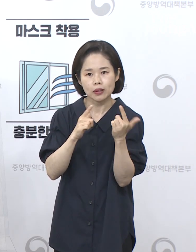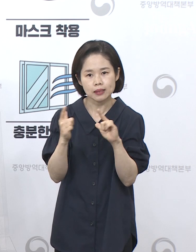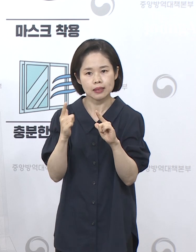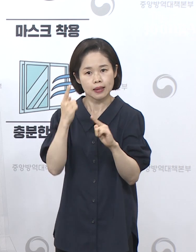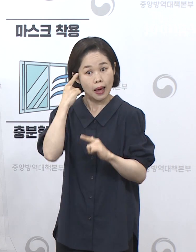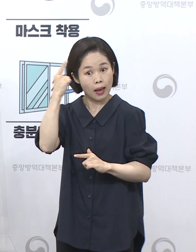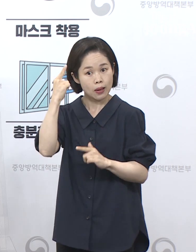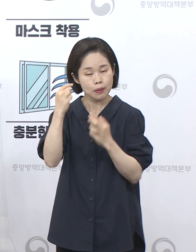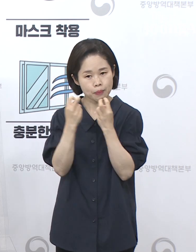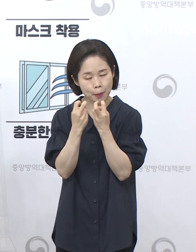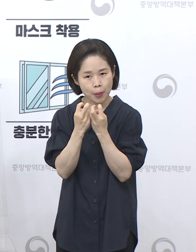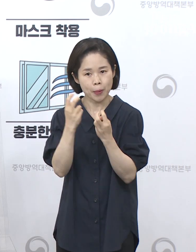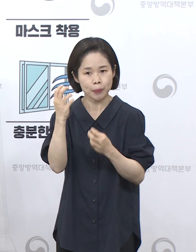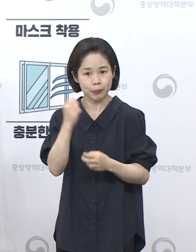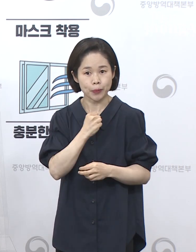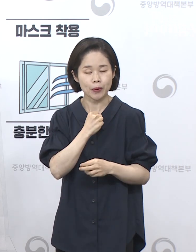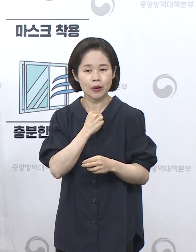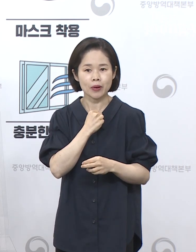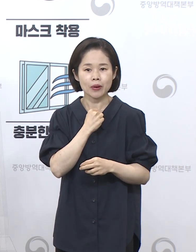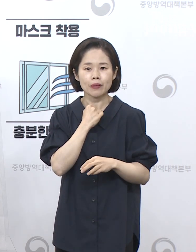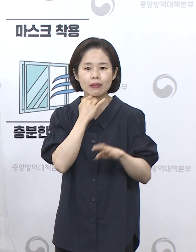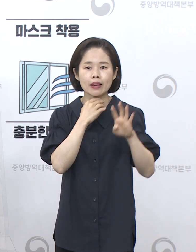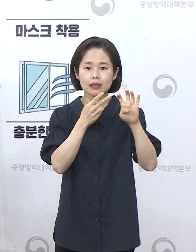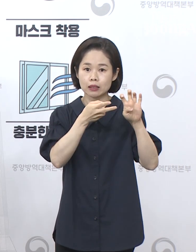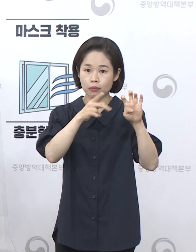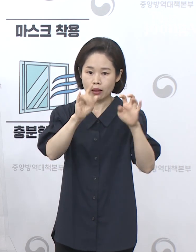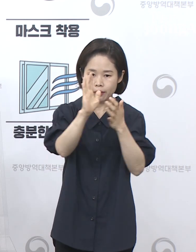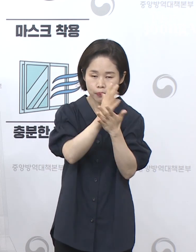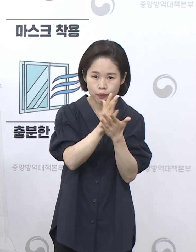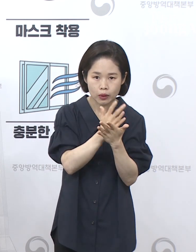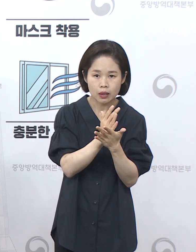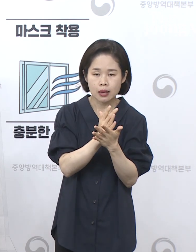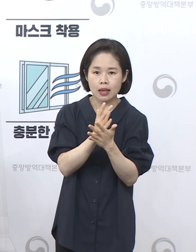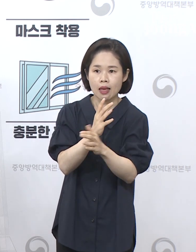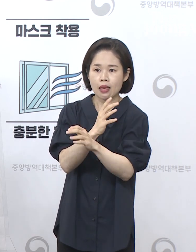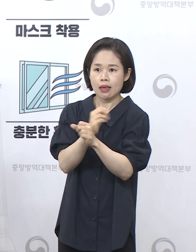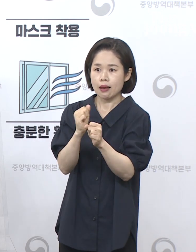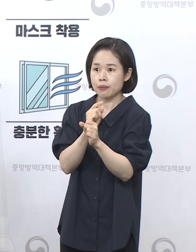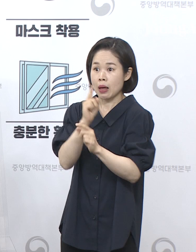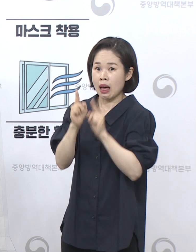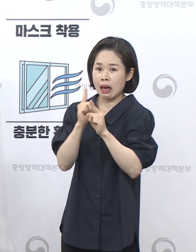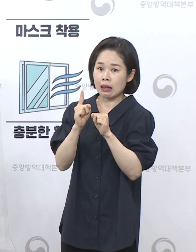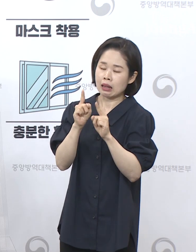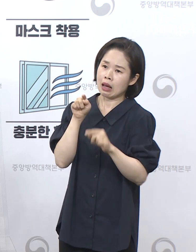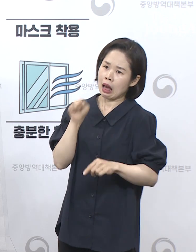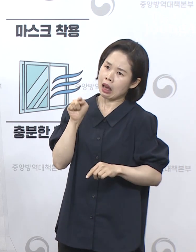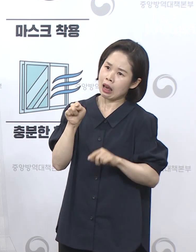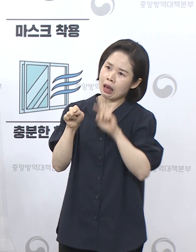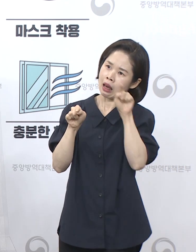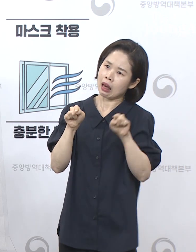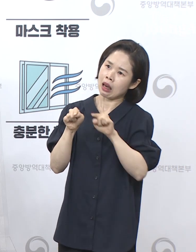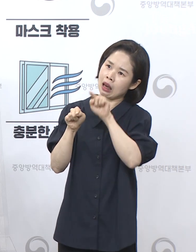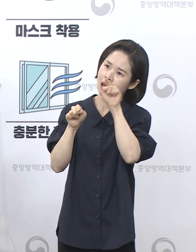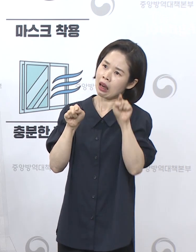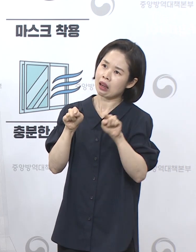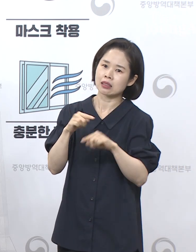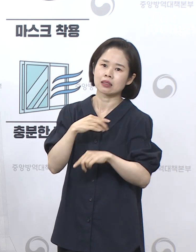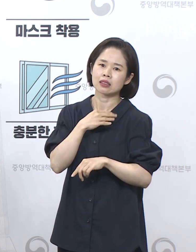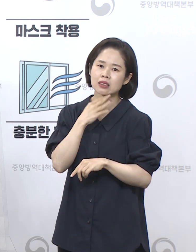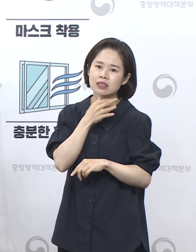통해서 분산 예약이 돼서 예약에 어려움이 없게끔 그렇게 조정을 하도록 그렇게 검토하고